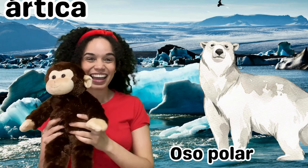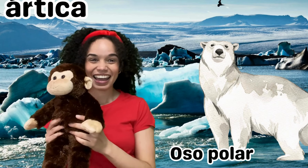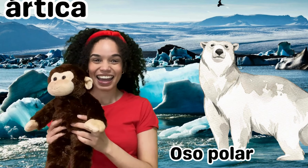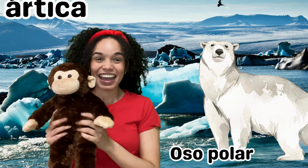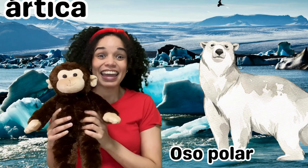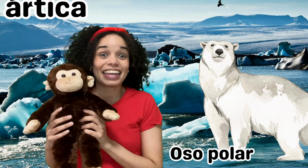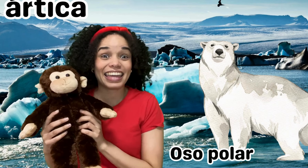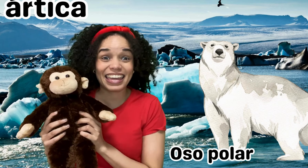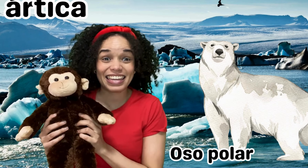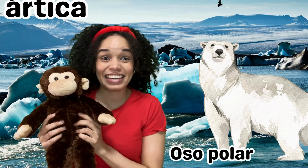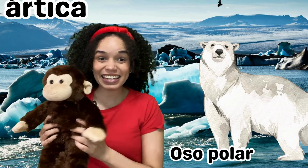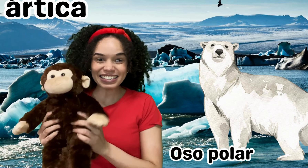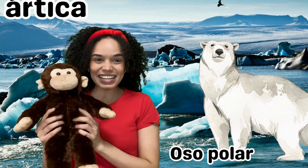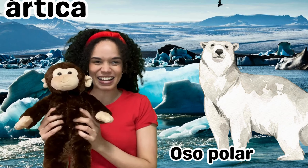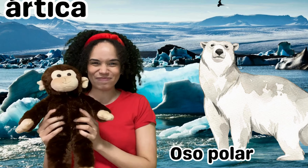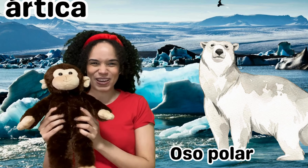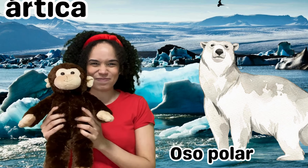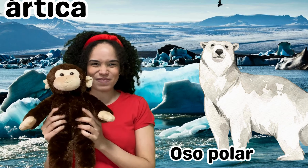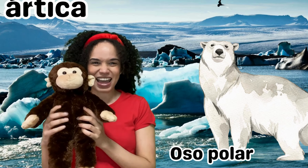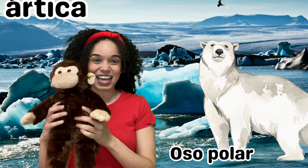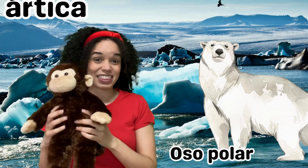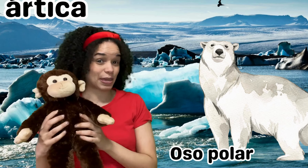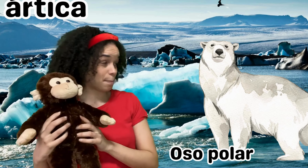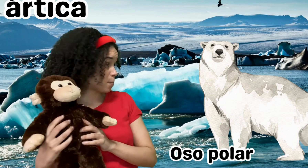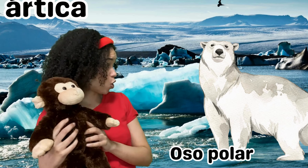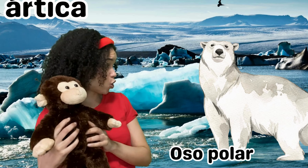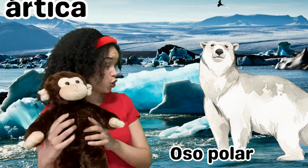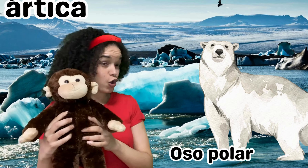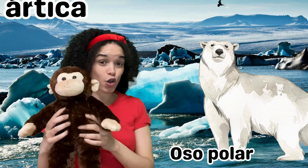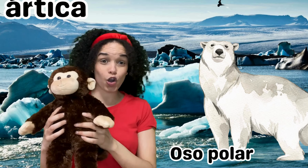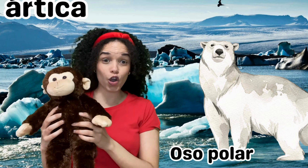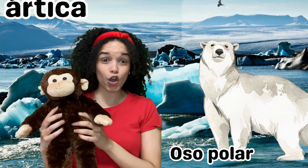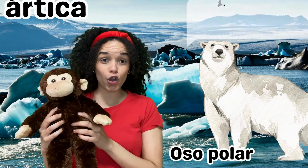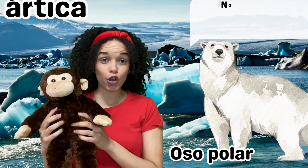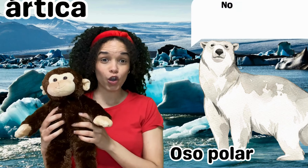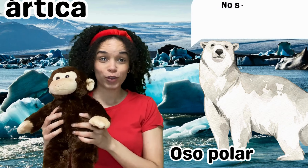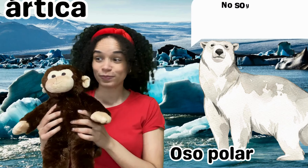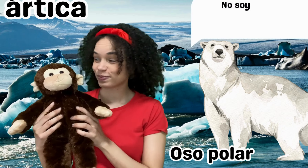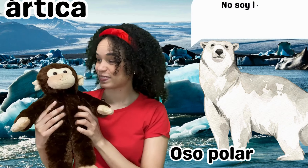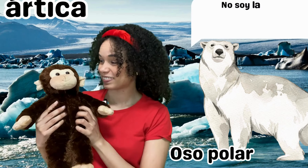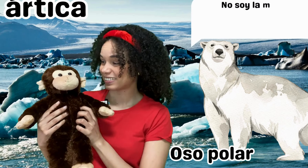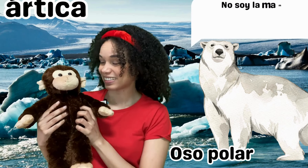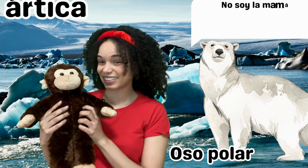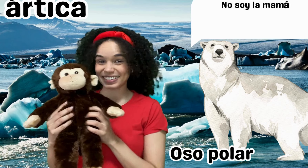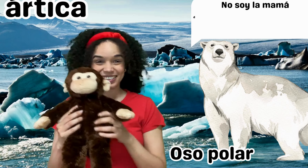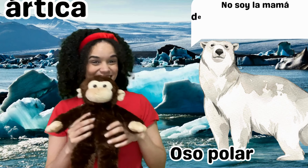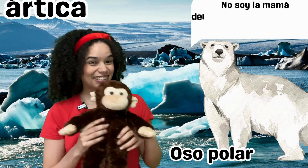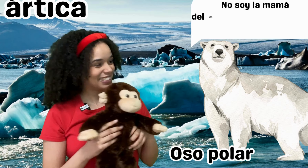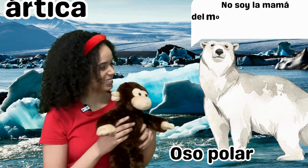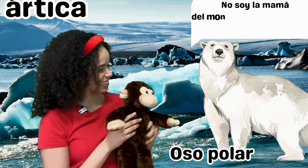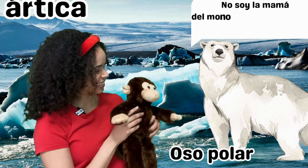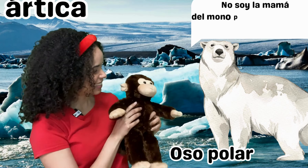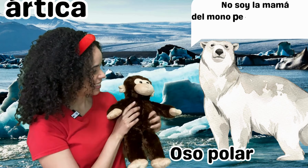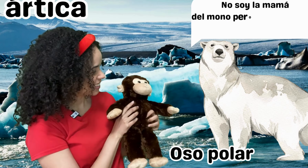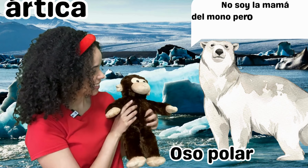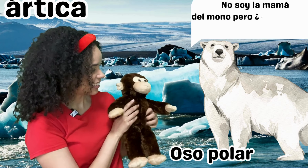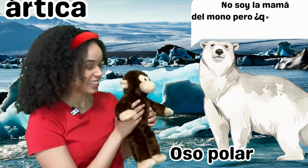polar eres la mamá de mono no soy la mamá de mono Pero